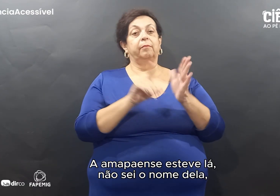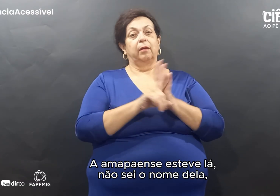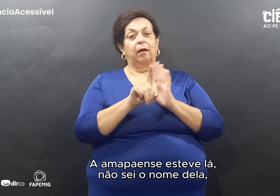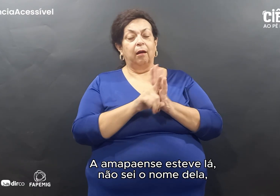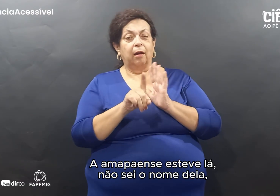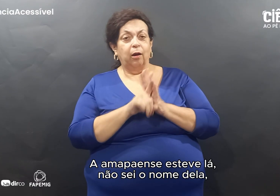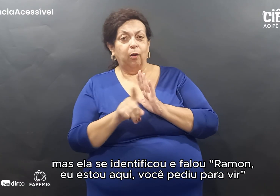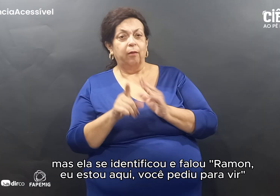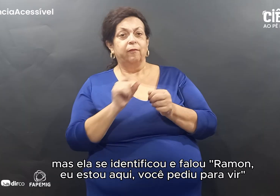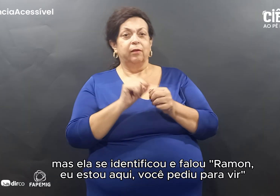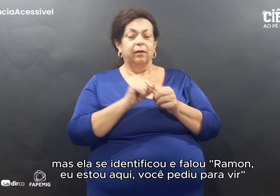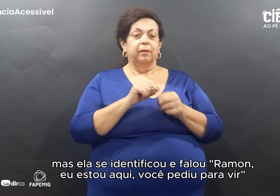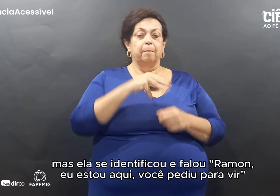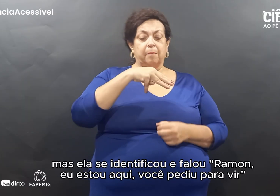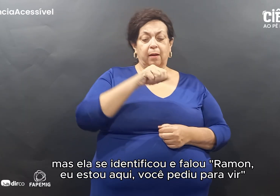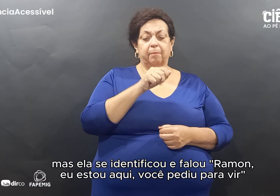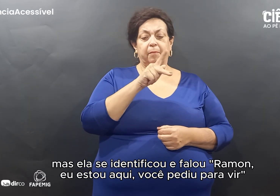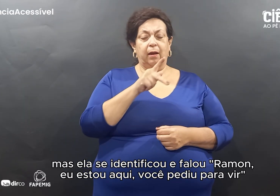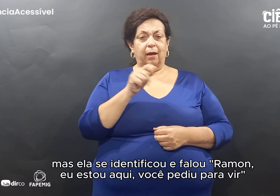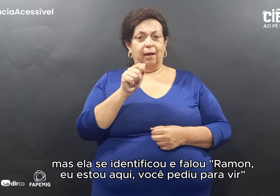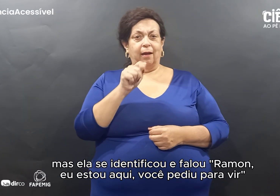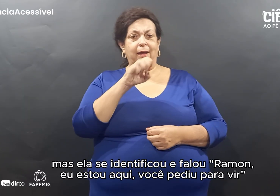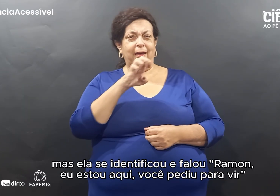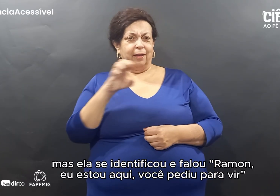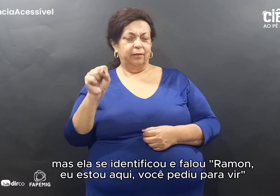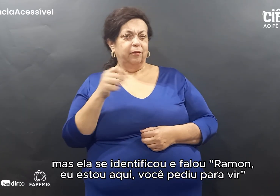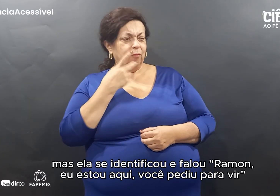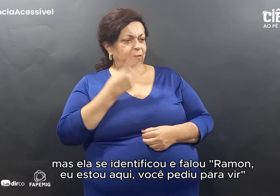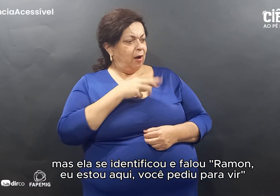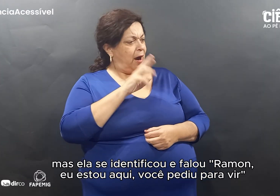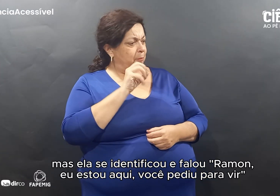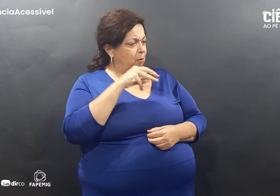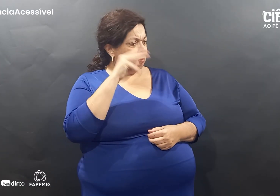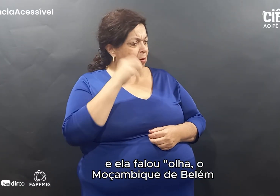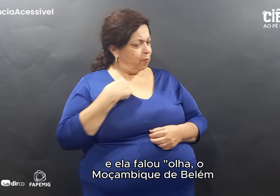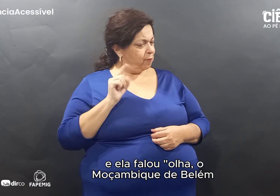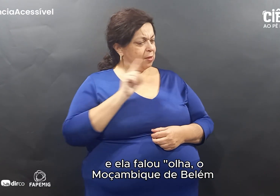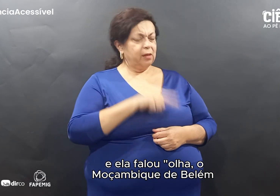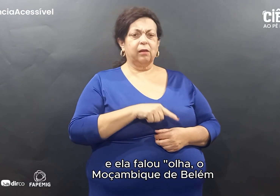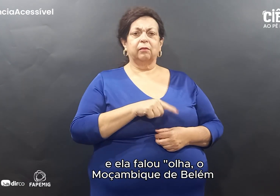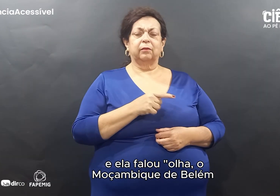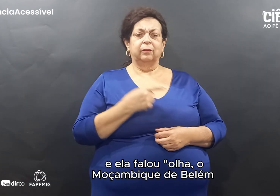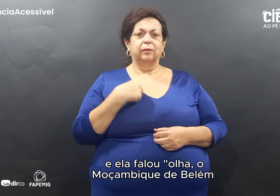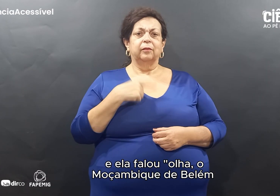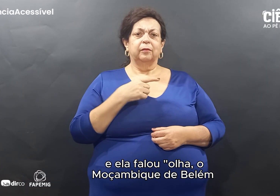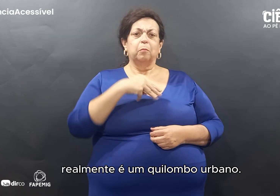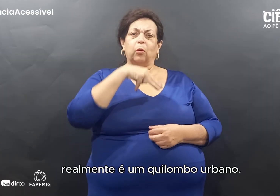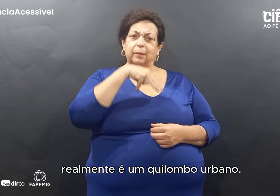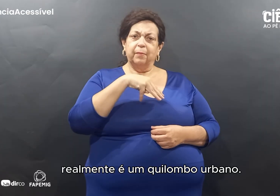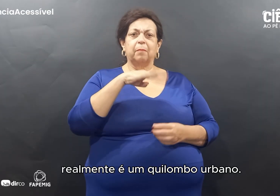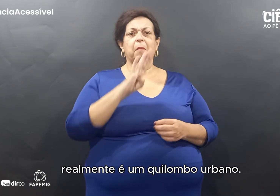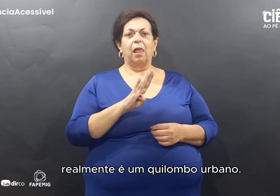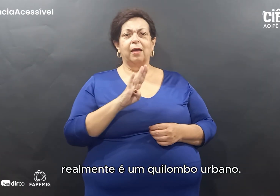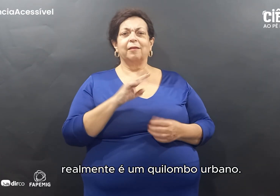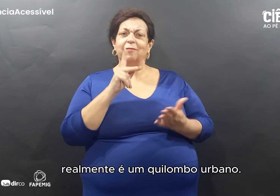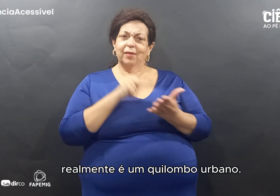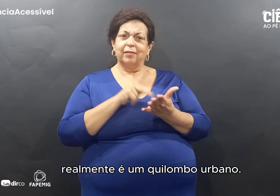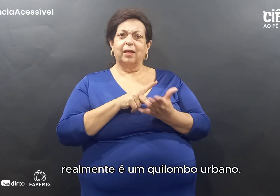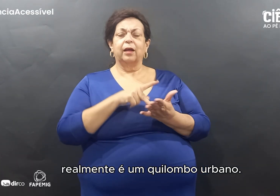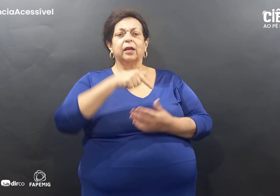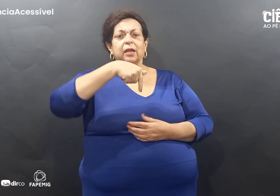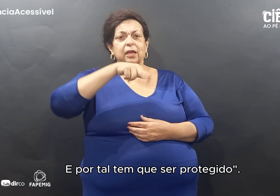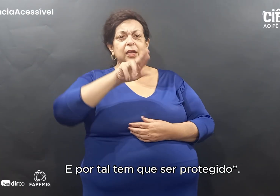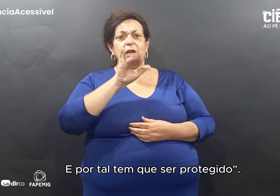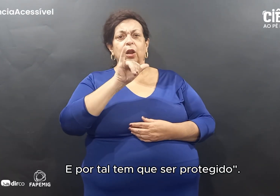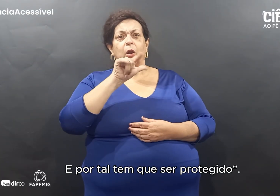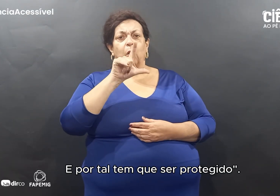lá, não sei o nome dela, mas ela se identificou e falou: Ramon, eu tô aqui, você pediu para vir. E ela falou: olha, o Moçambique de Belém realmente ele é um quilombo